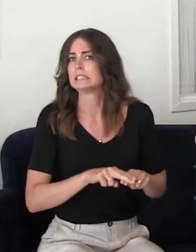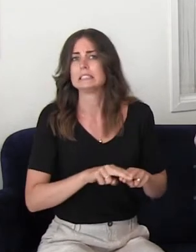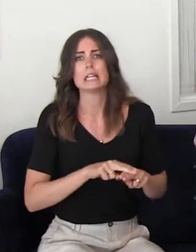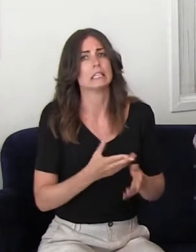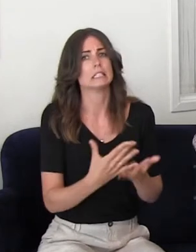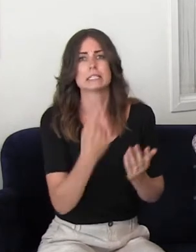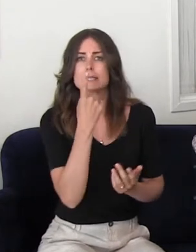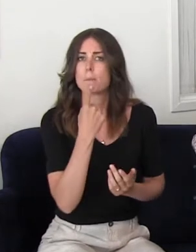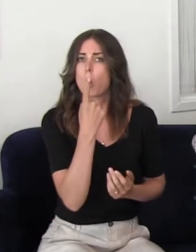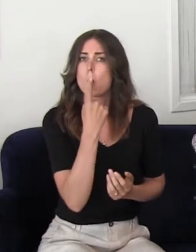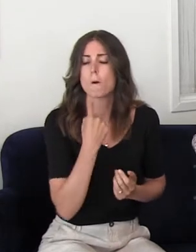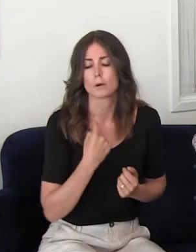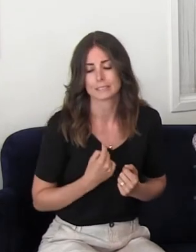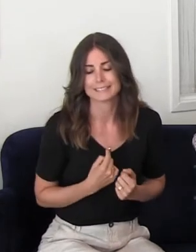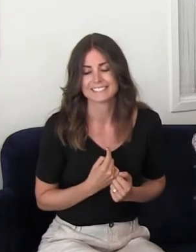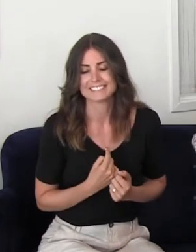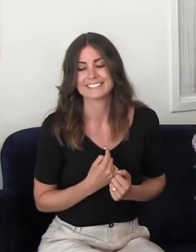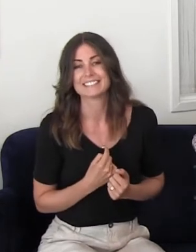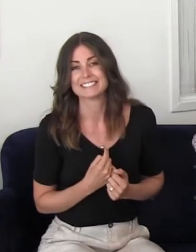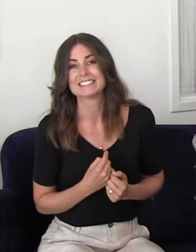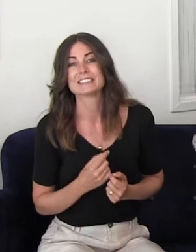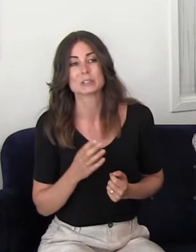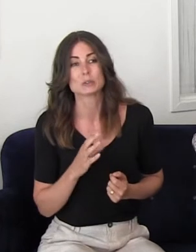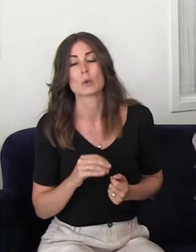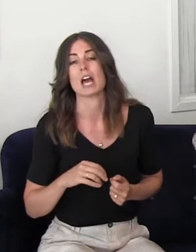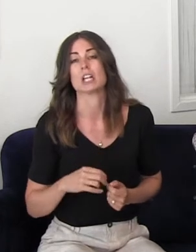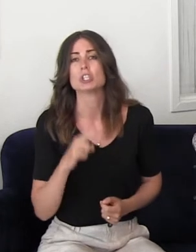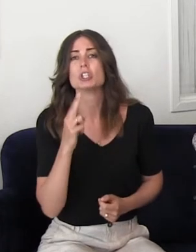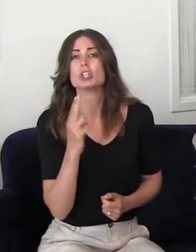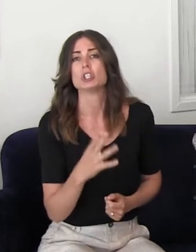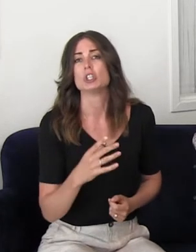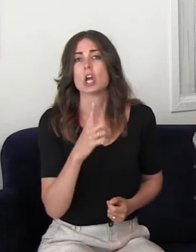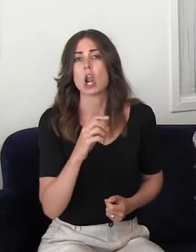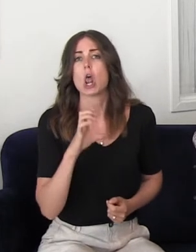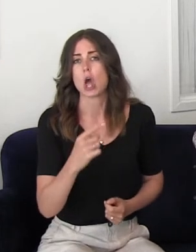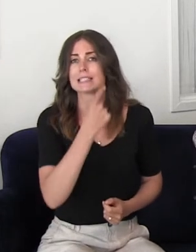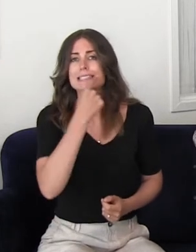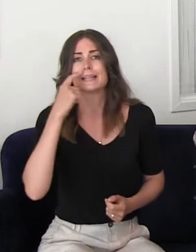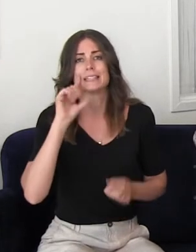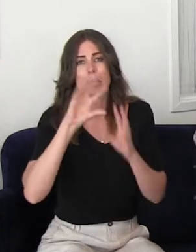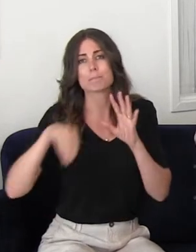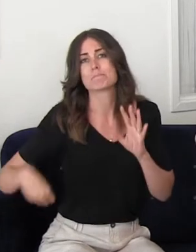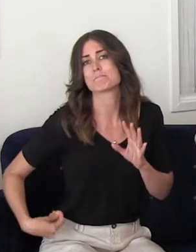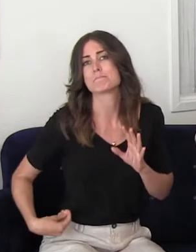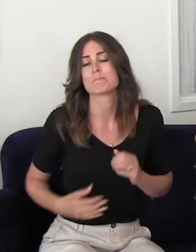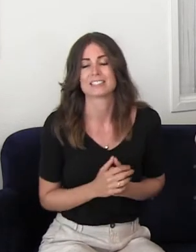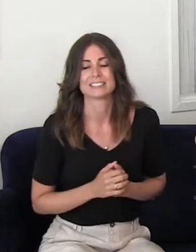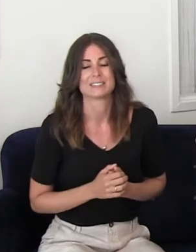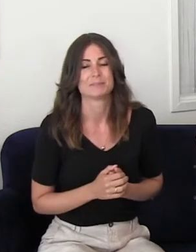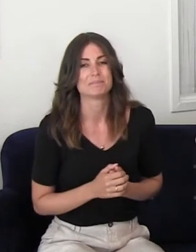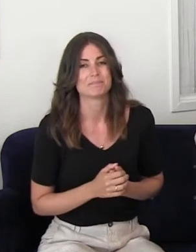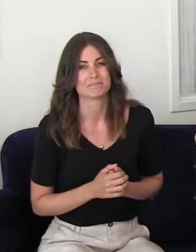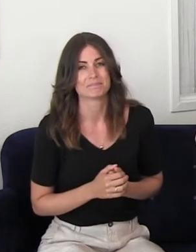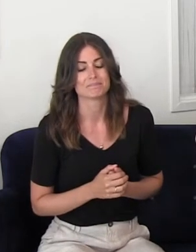inte kände smaken när hon satte nya lösgommen i